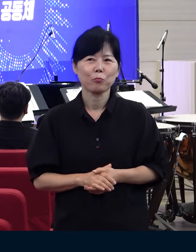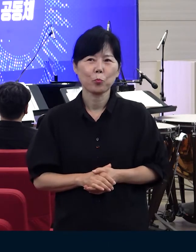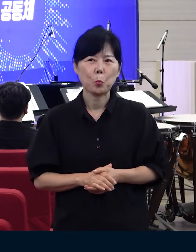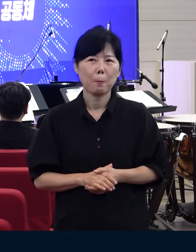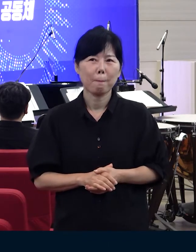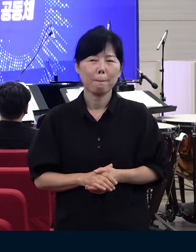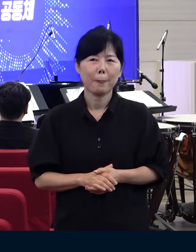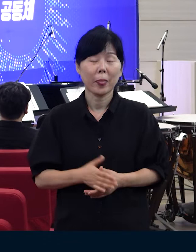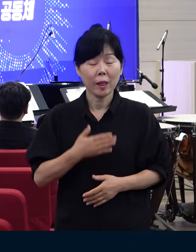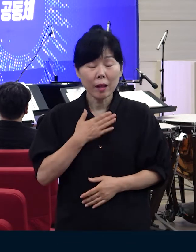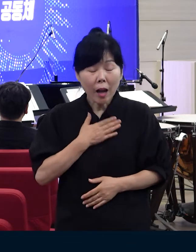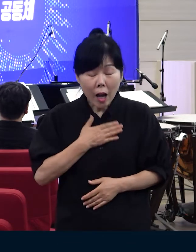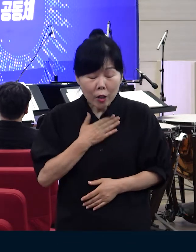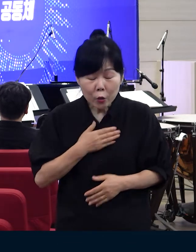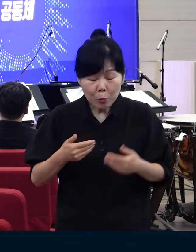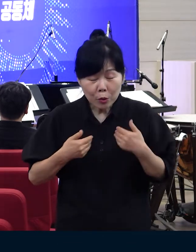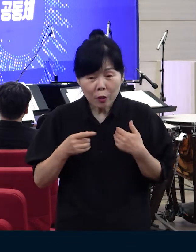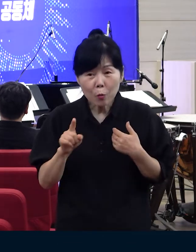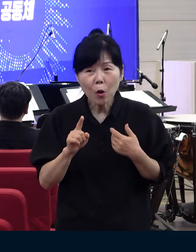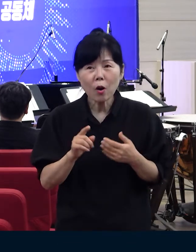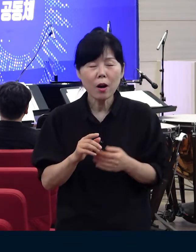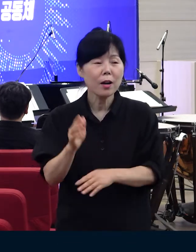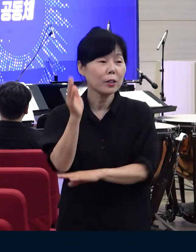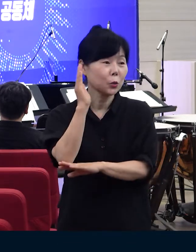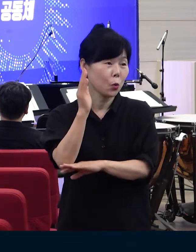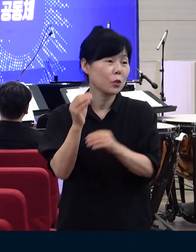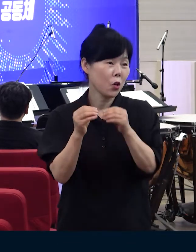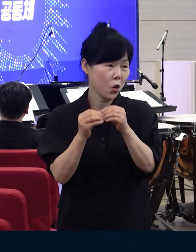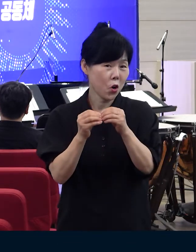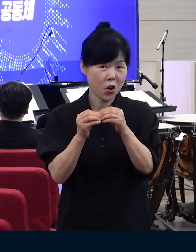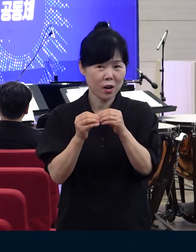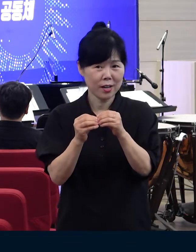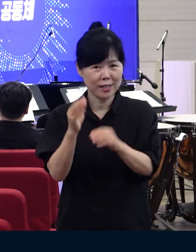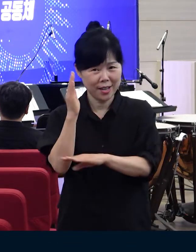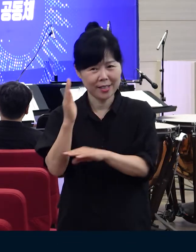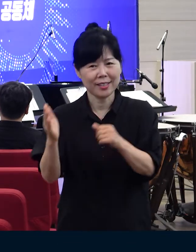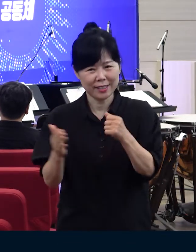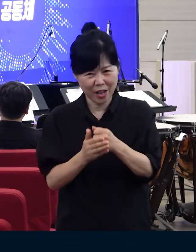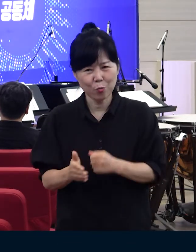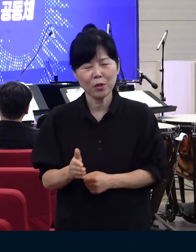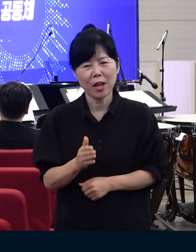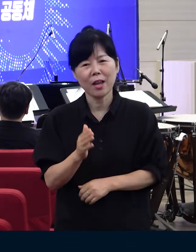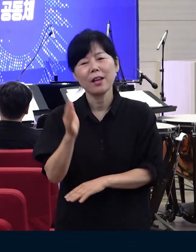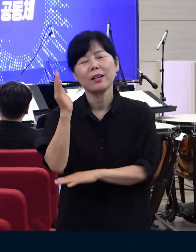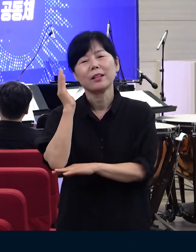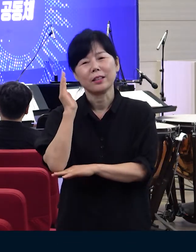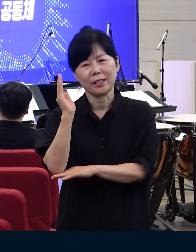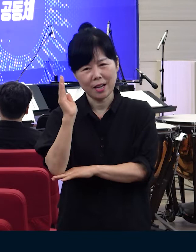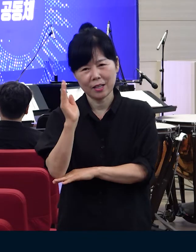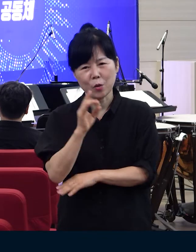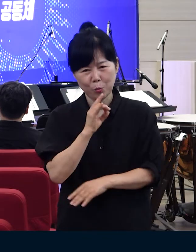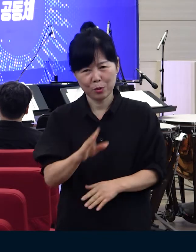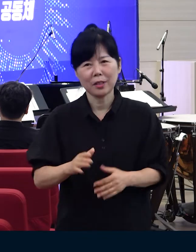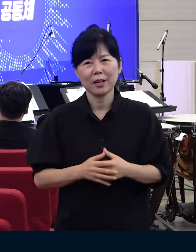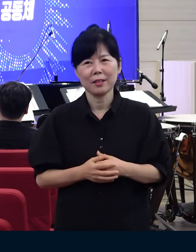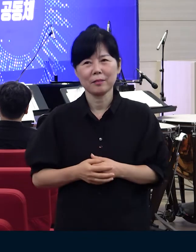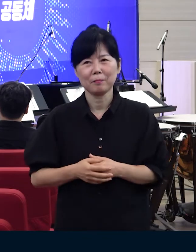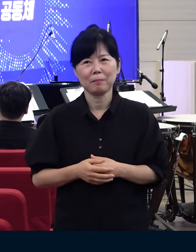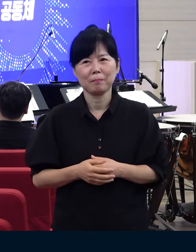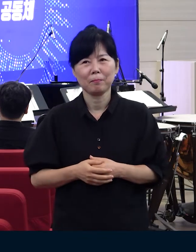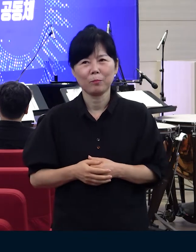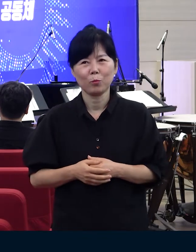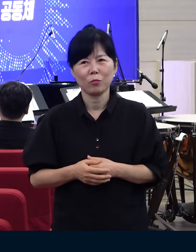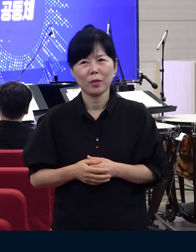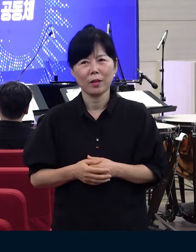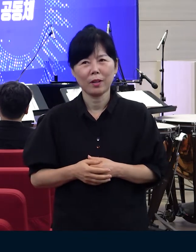항상 아셔야 될 것이 뭐냐, 이런 얘기 있을 때마다 소설은 소설일 뿐이다. 절대 사실이 아니죠. 자, 그러면 어떻게